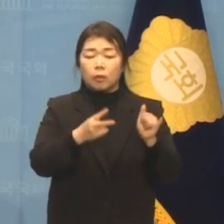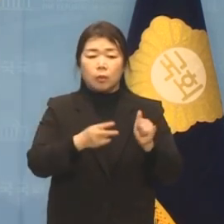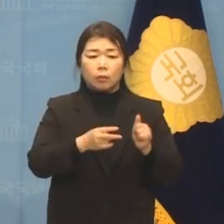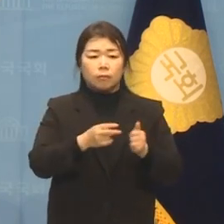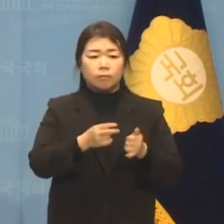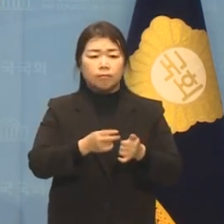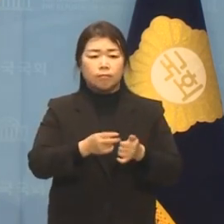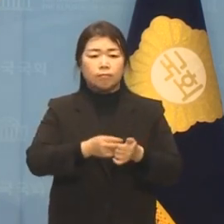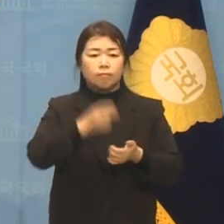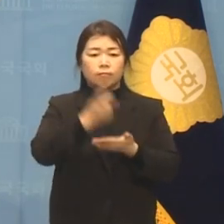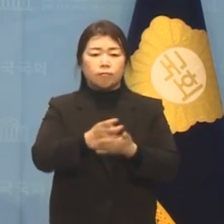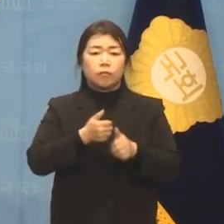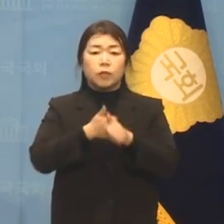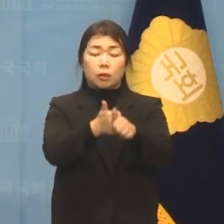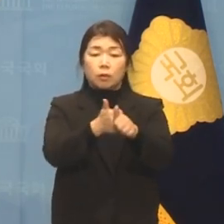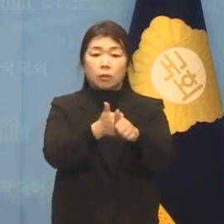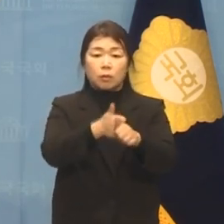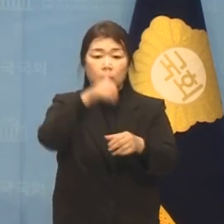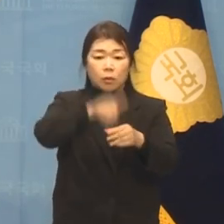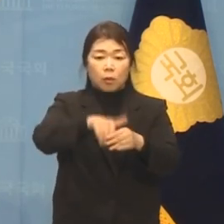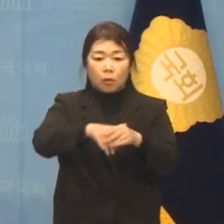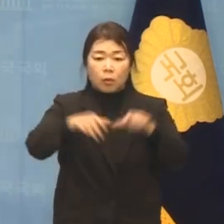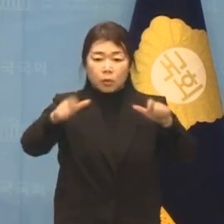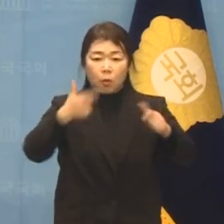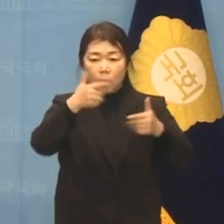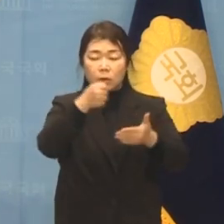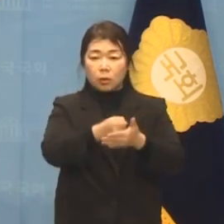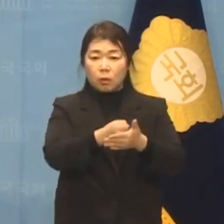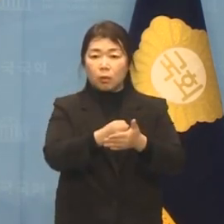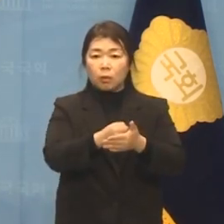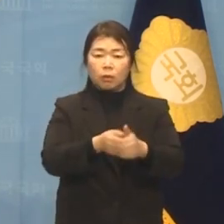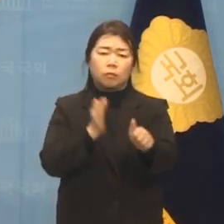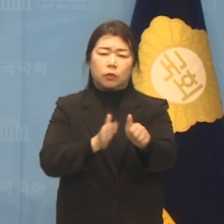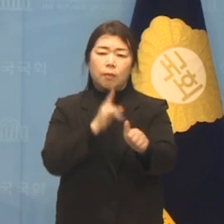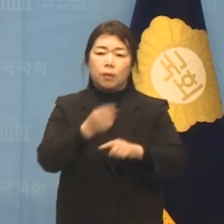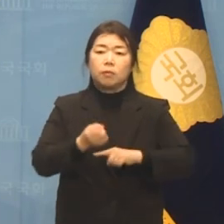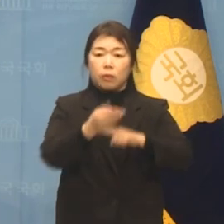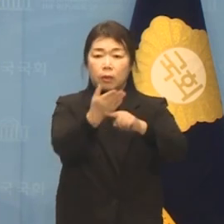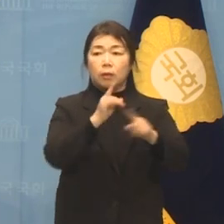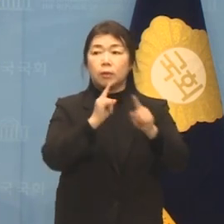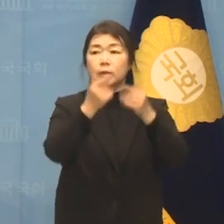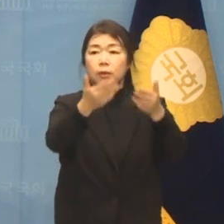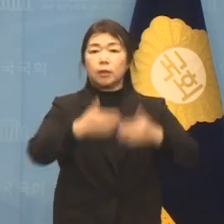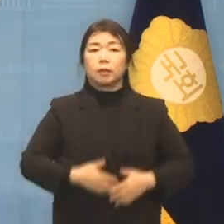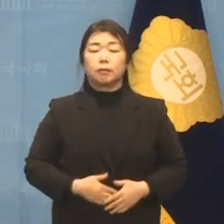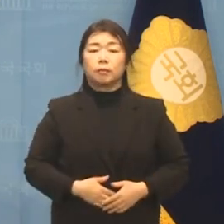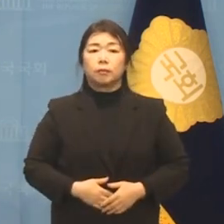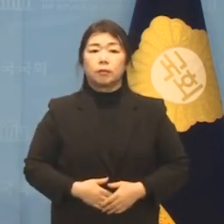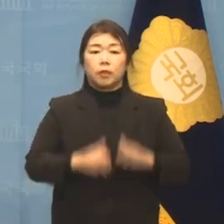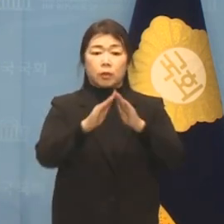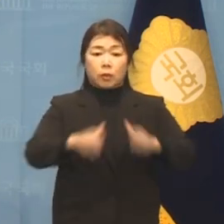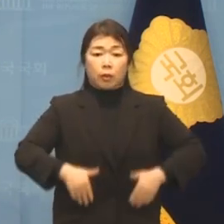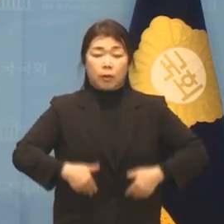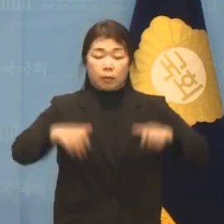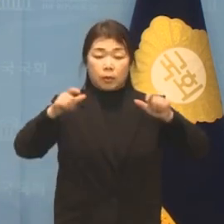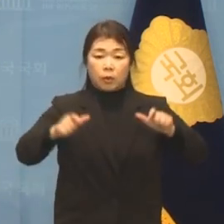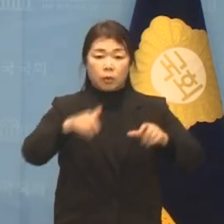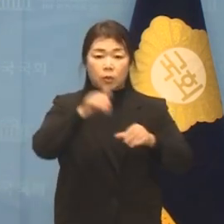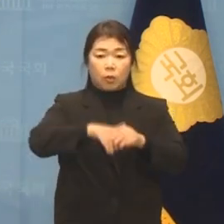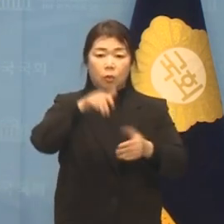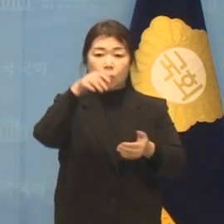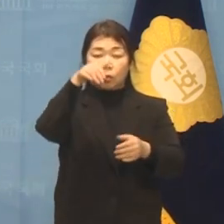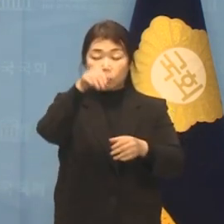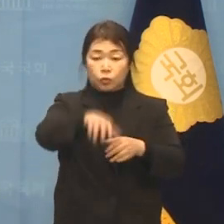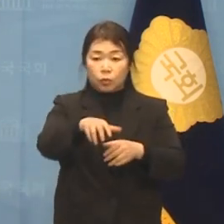방안에 대한 지역민들의 요구를 전달하기 위해 이 자리에 섰습니다. 그러면 전남 지역 선거구 획정에